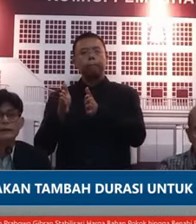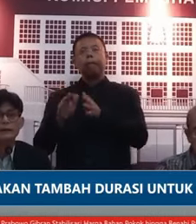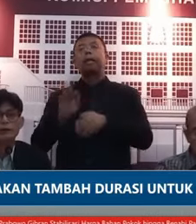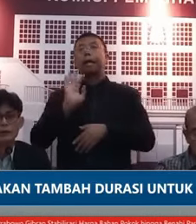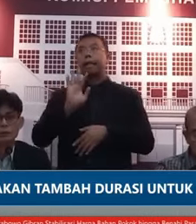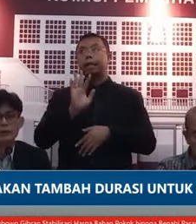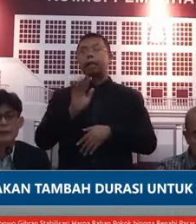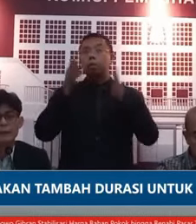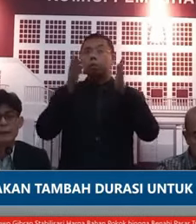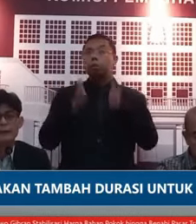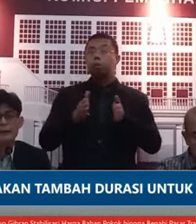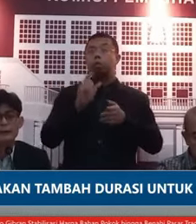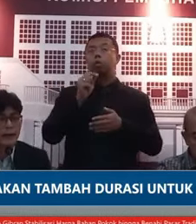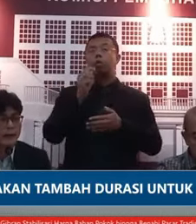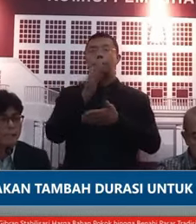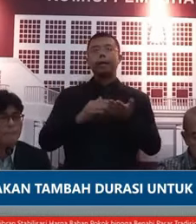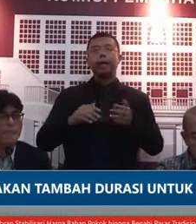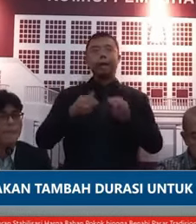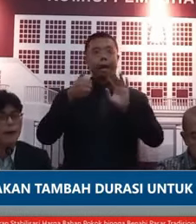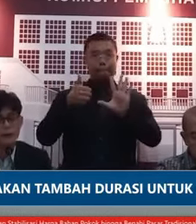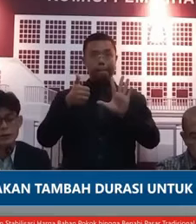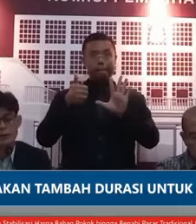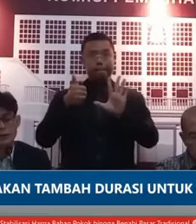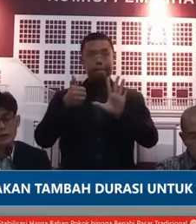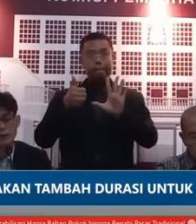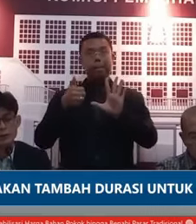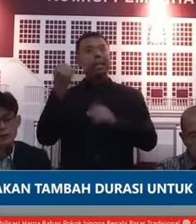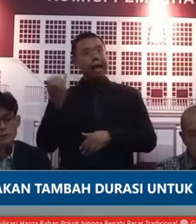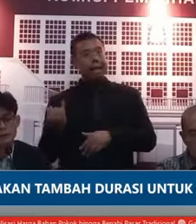JCC Senayan pukul 7 malam nanti.